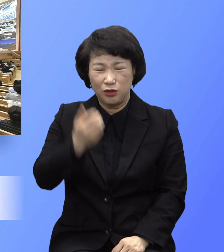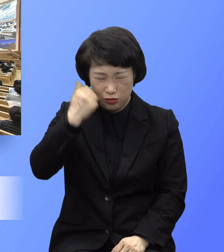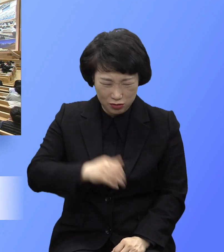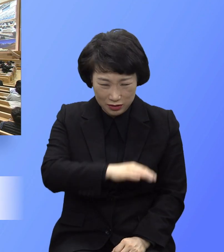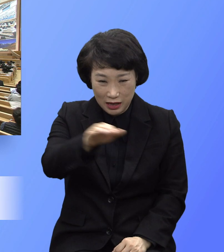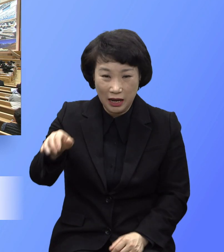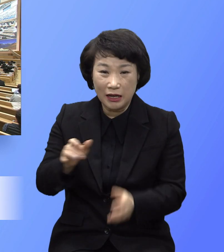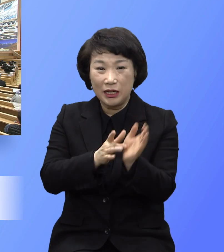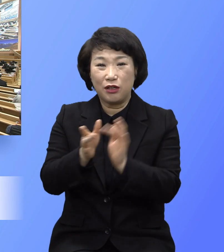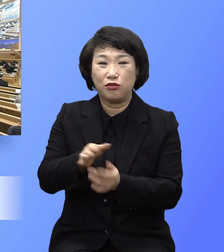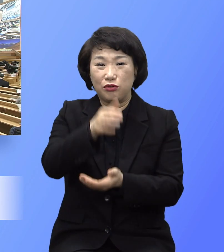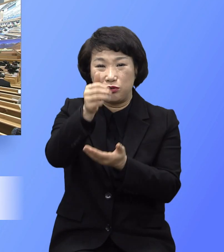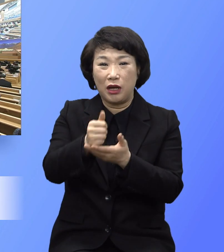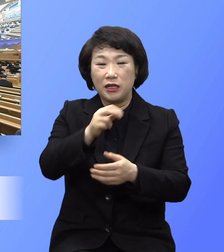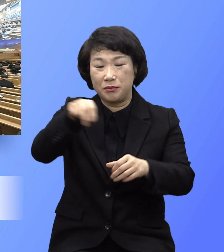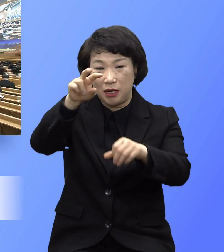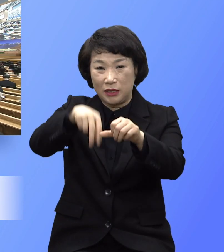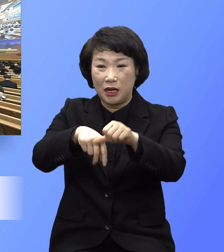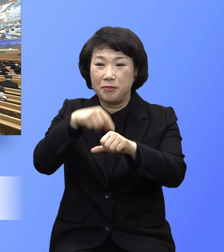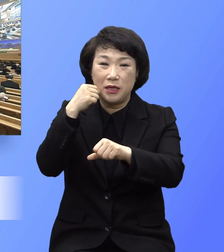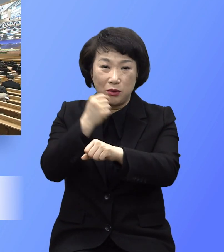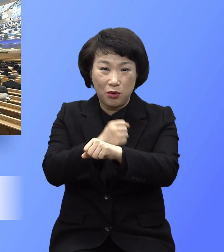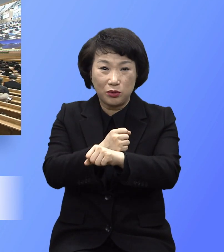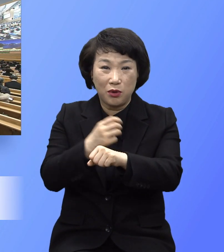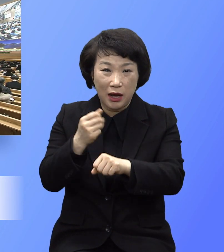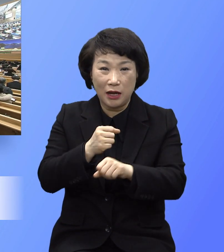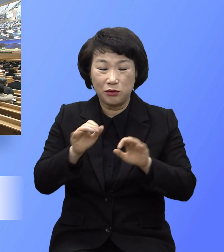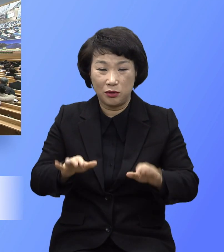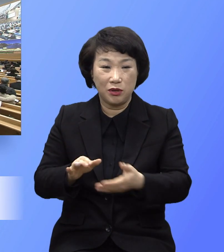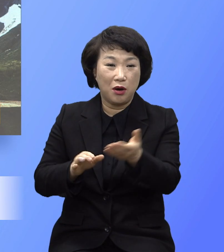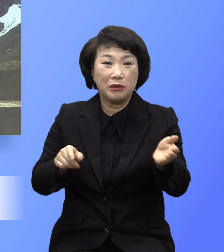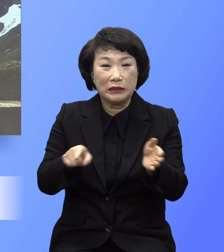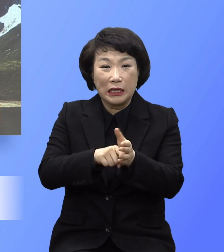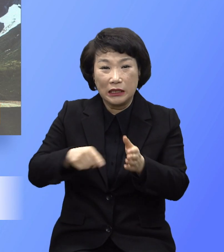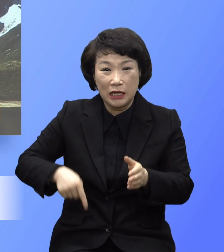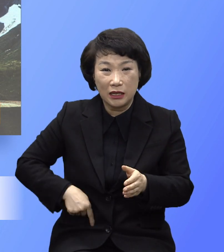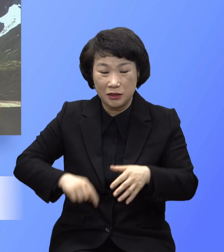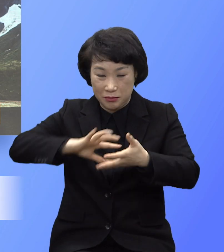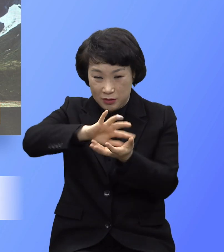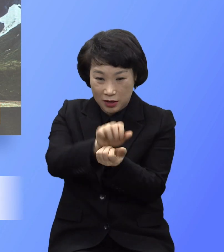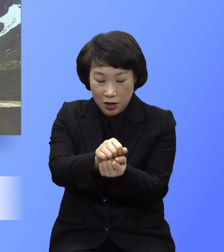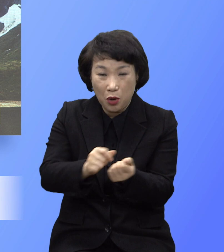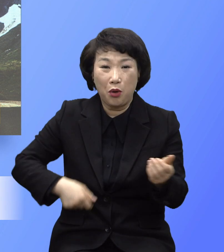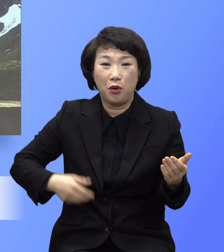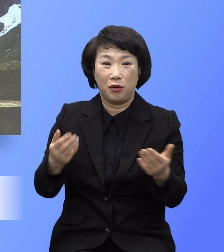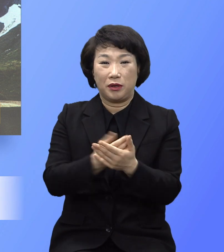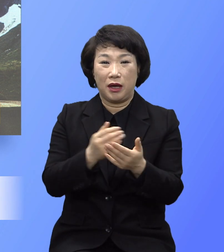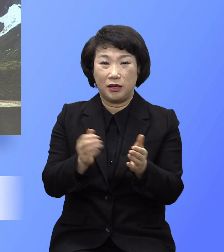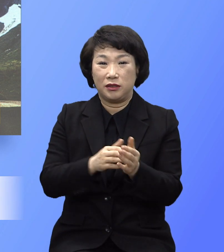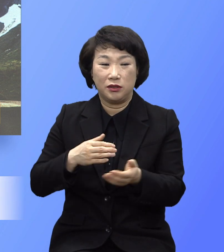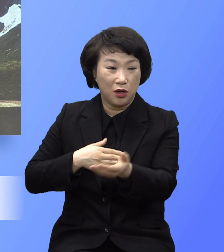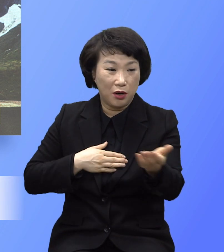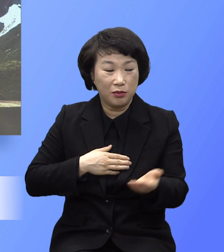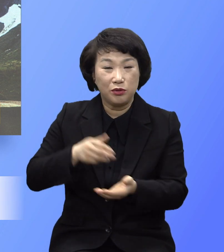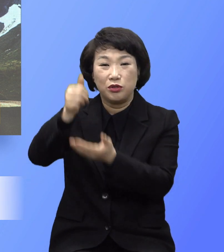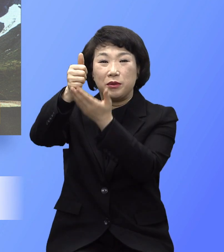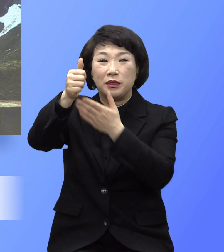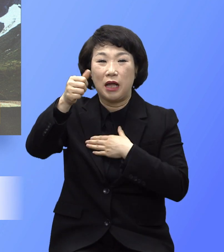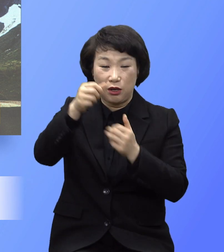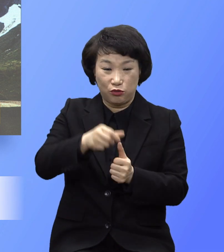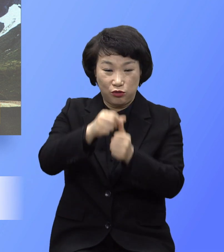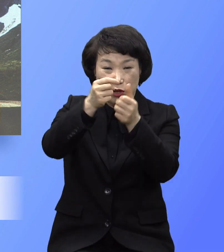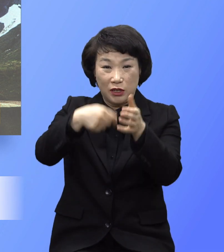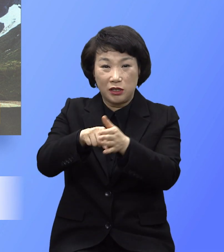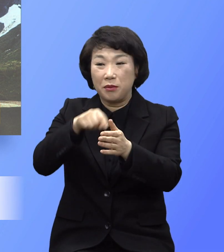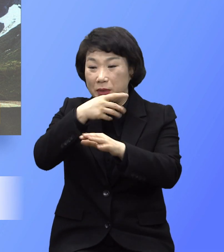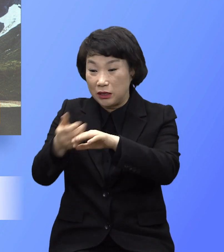누구든지 예수 그리스도의 십자가의 피의 공로 앞에 신앙 양심을 다하여 회개한 자들은 주님이 날 위해 피